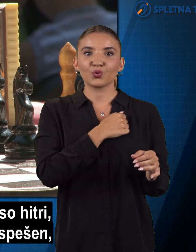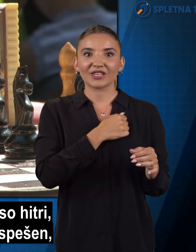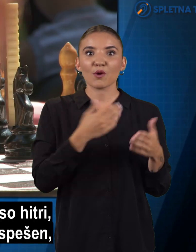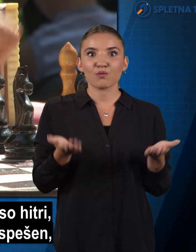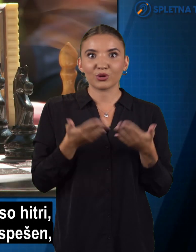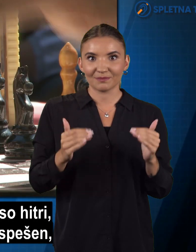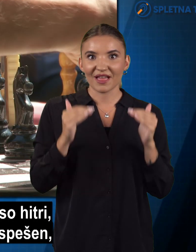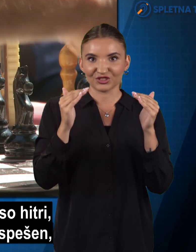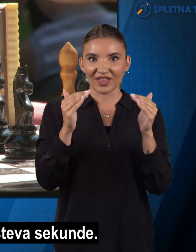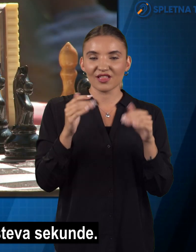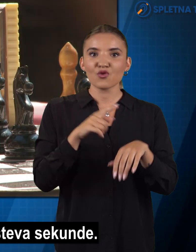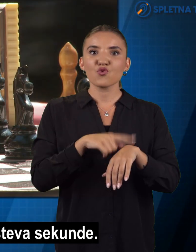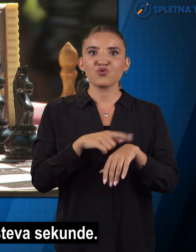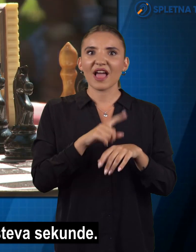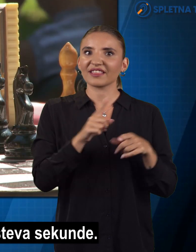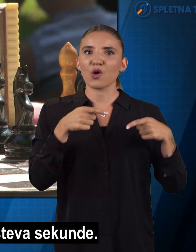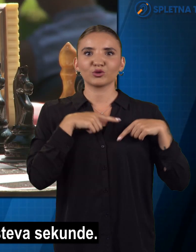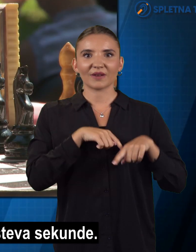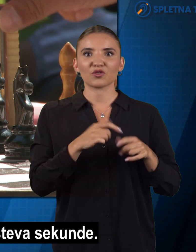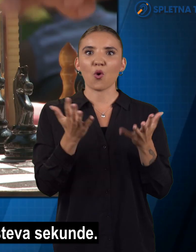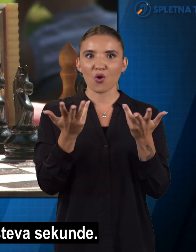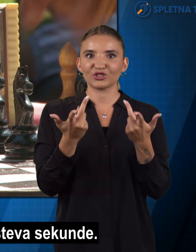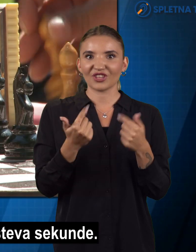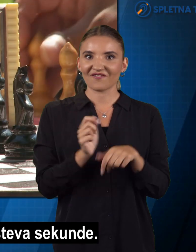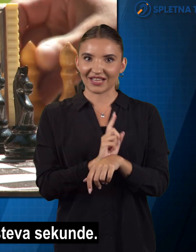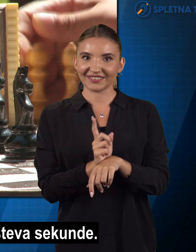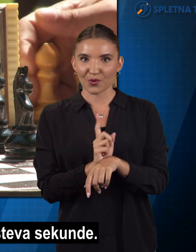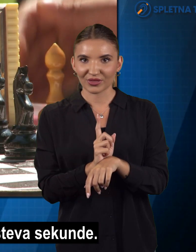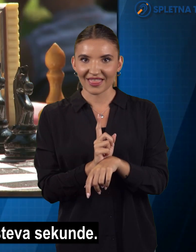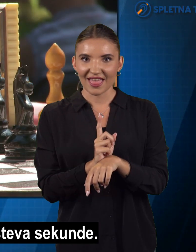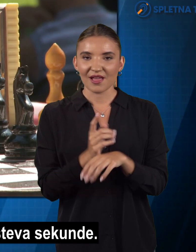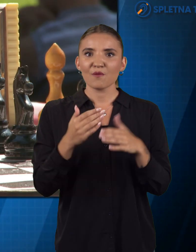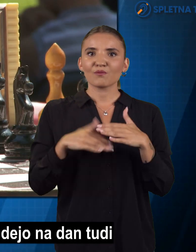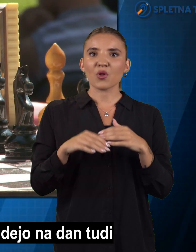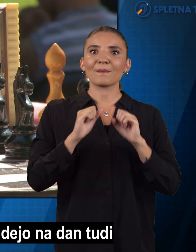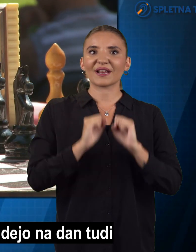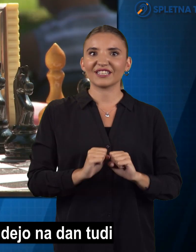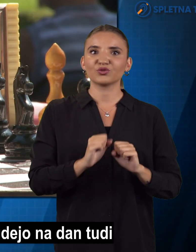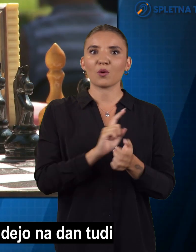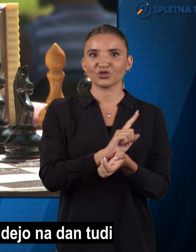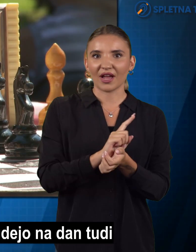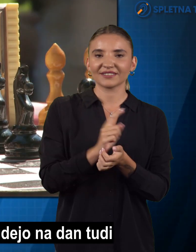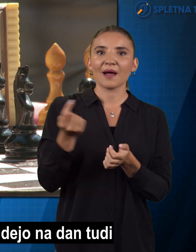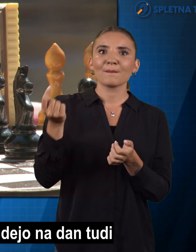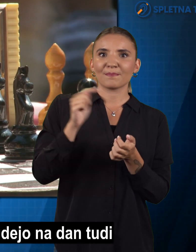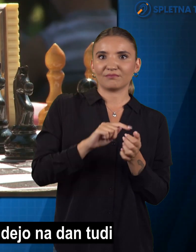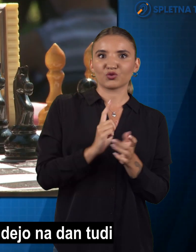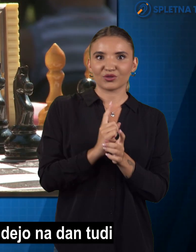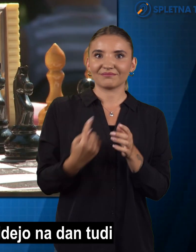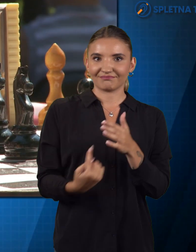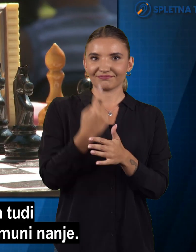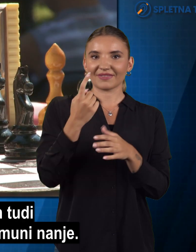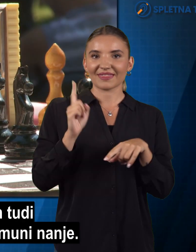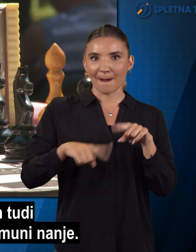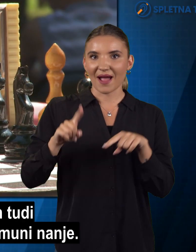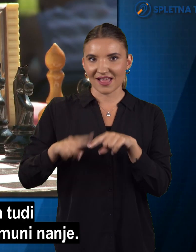srčni utrip pospešen, ura neusmiljeno odšteva sekunde. Pod pritiskom časa pridejo na dan tudi